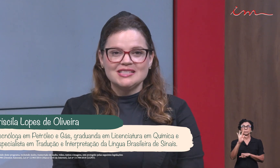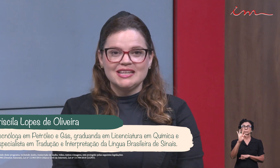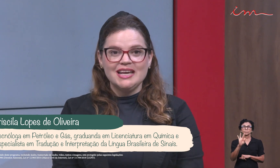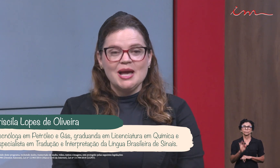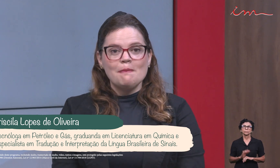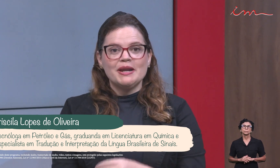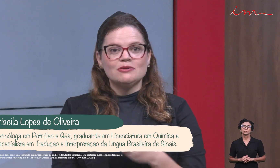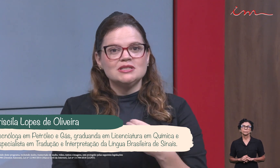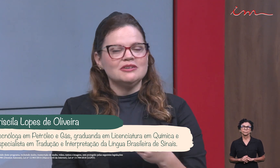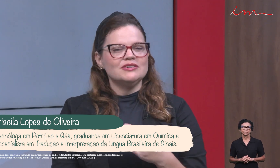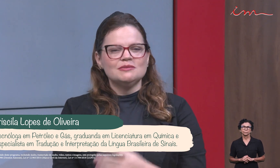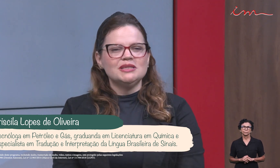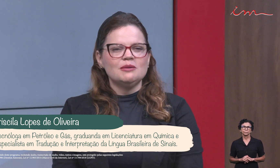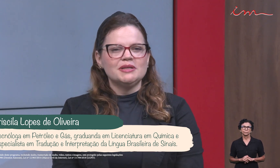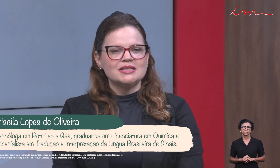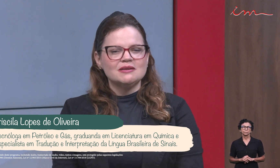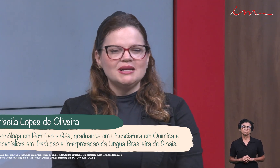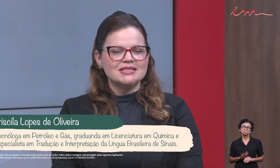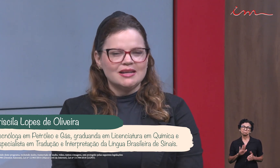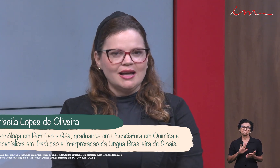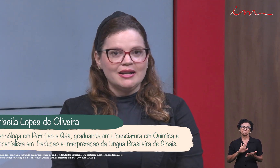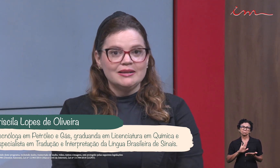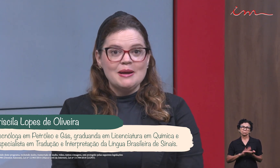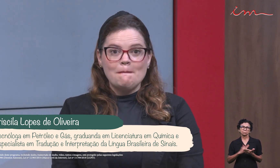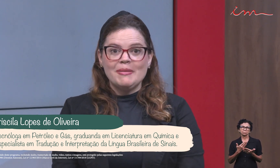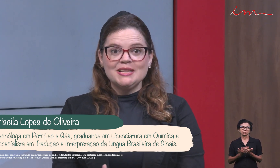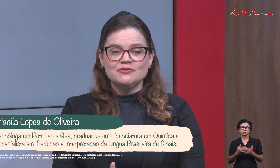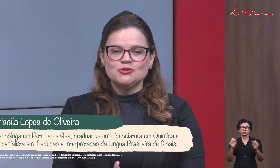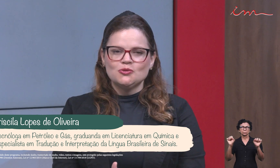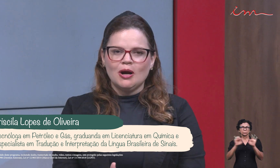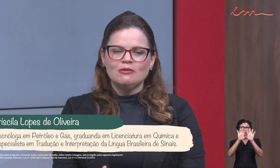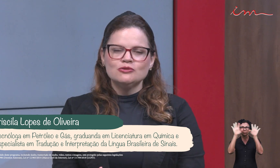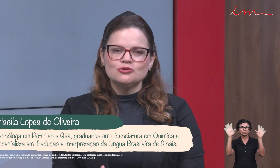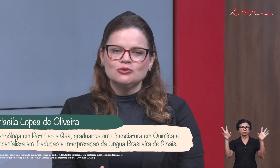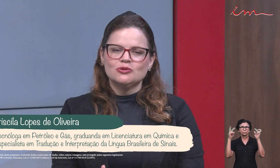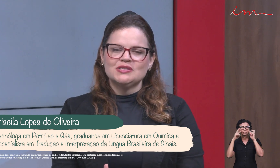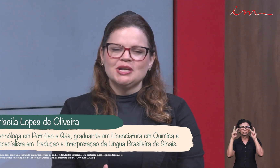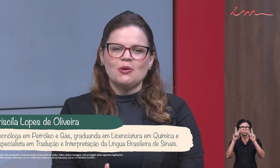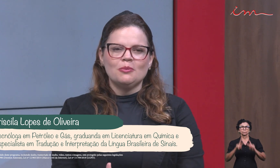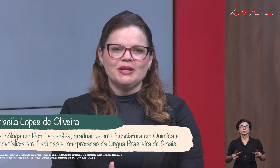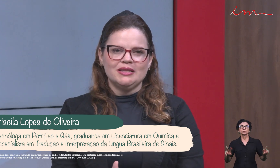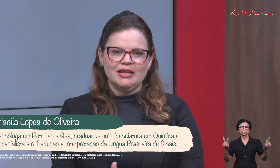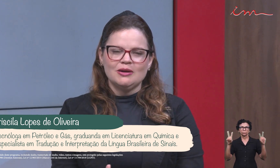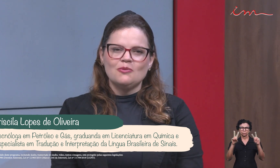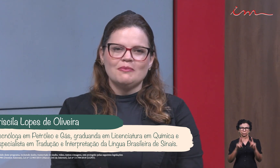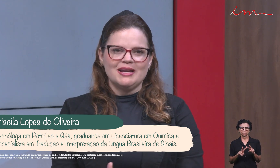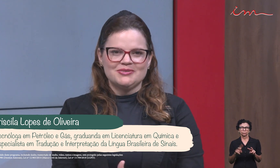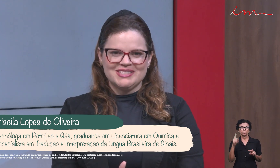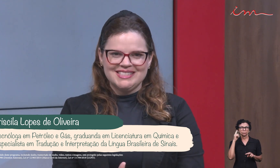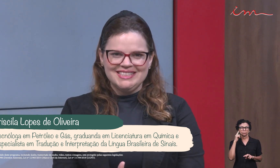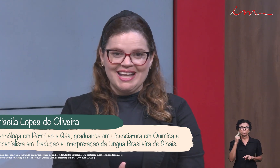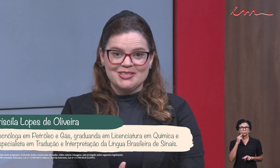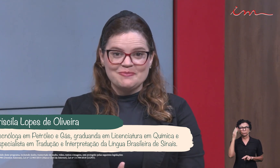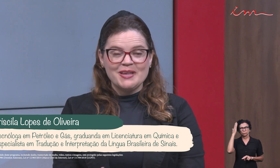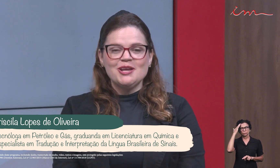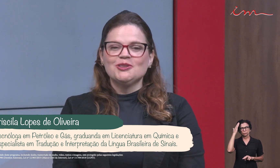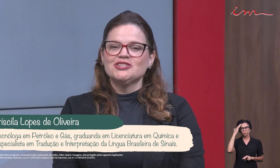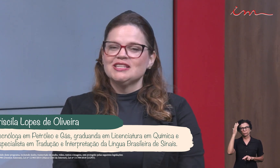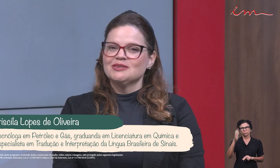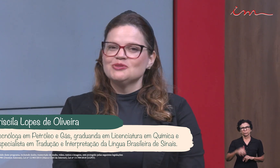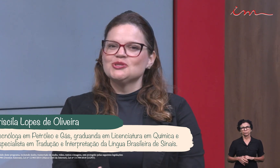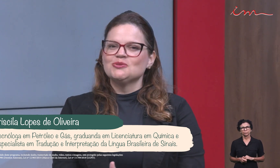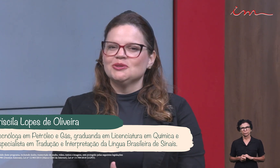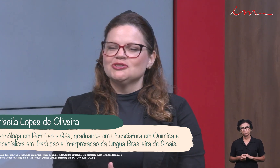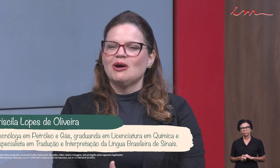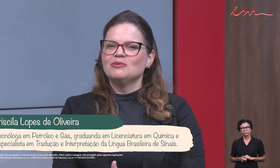podemos fazer para conseguir fazer uma interpretação mais clara, mais visual e o surdo consiga compreender com mais facilidade. Nós